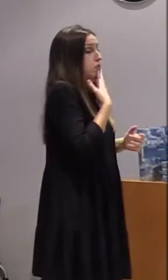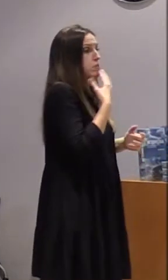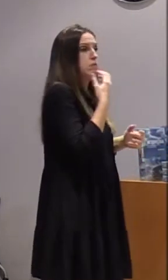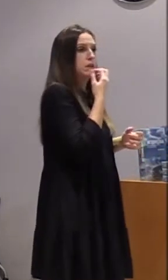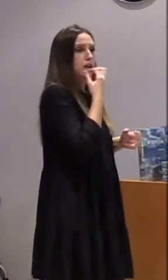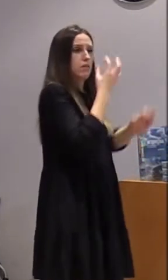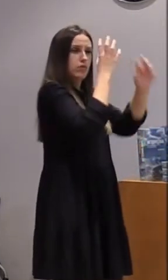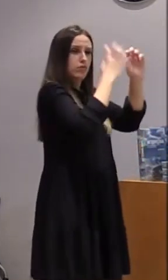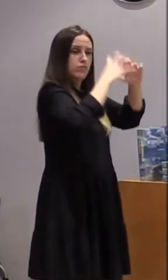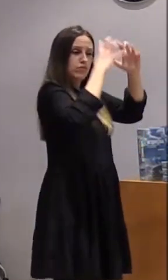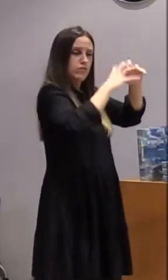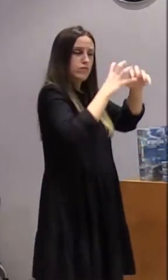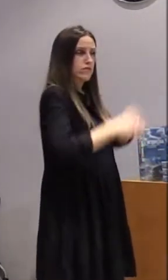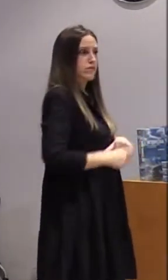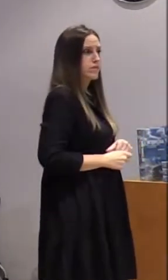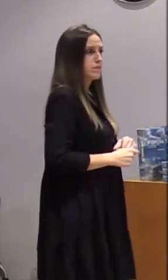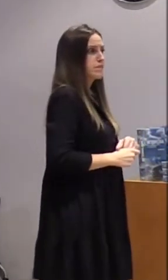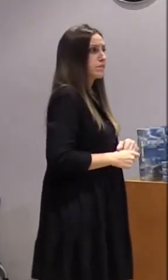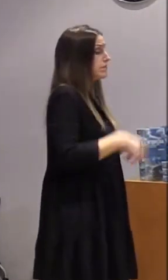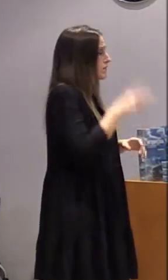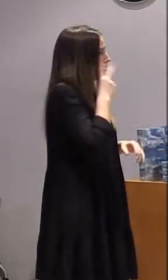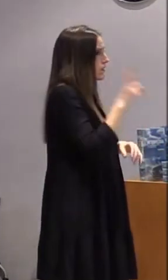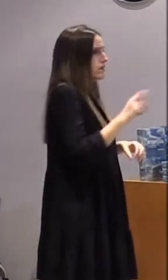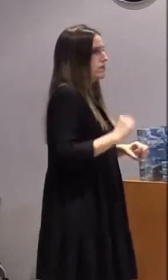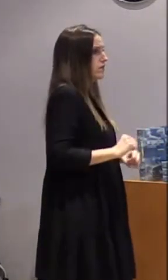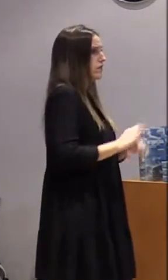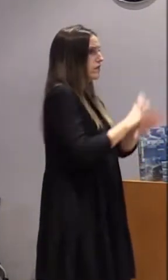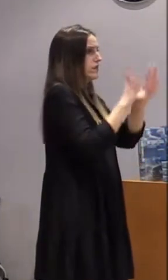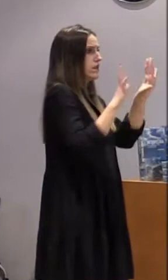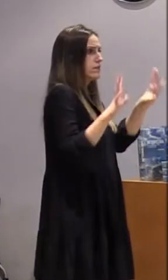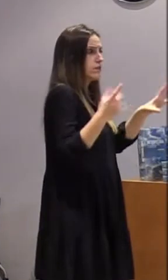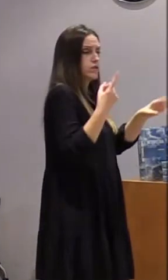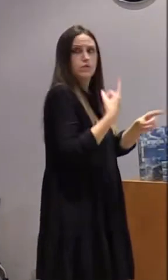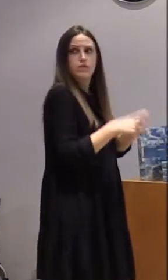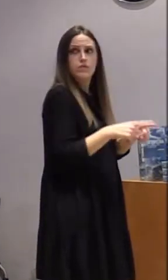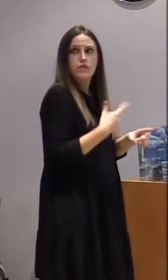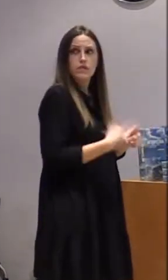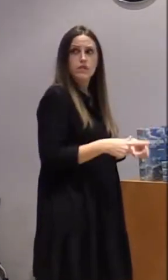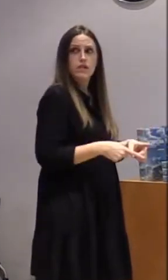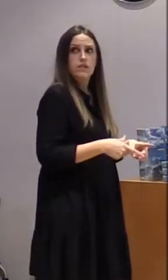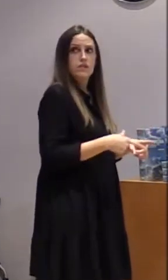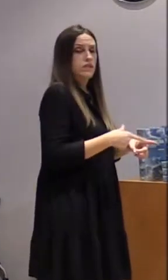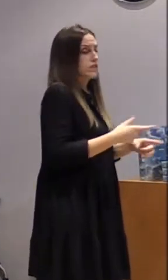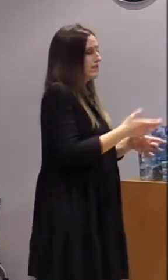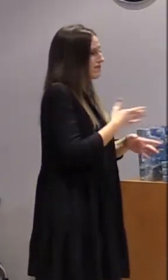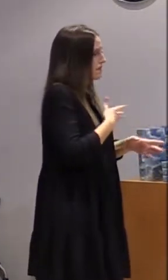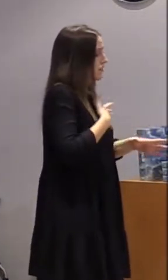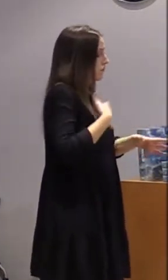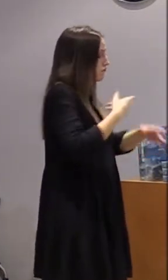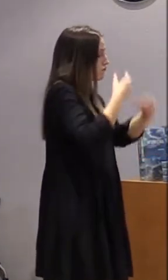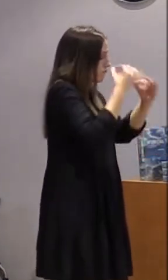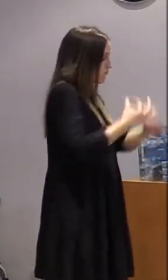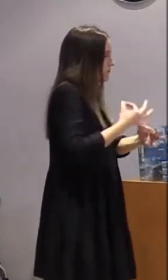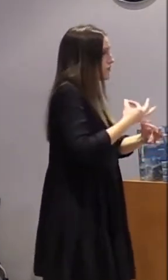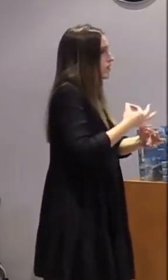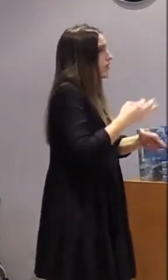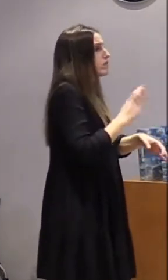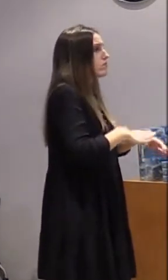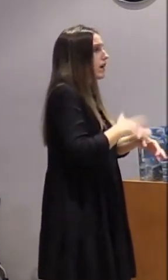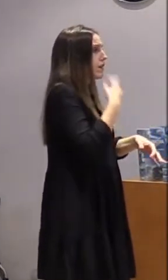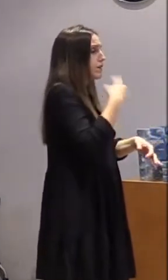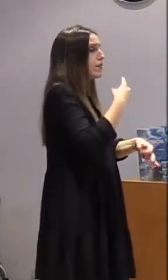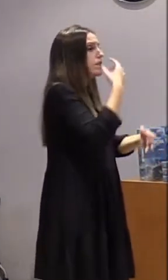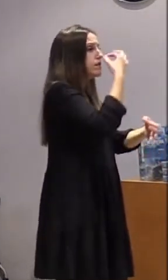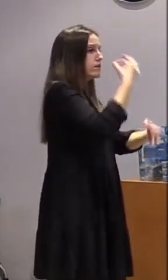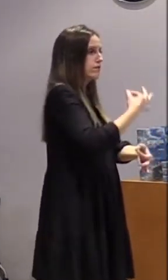lluvia. Se ve claramente que es una cosa hecha a propósito, ¿no?, para de alguna forma reafirmar